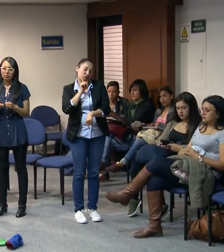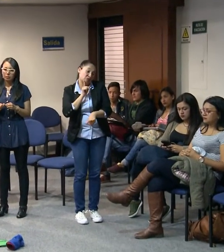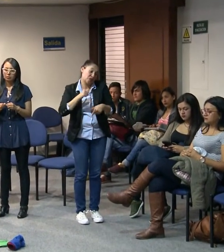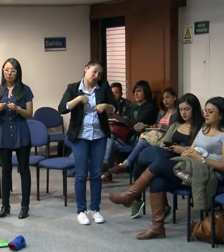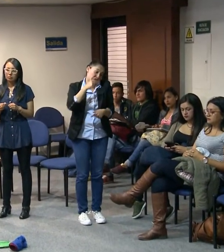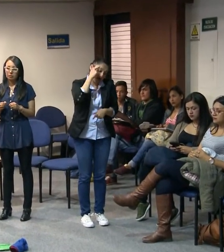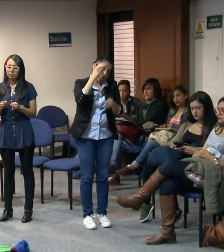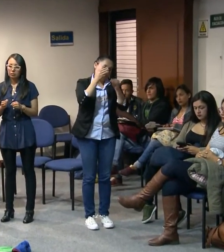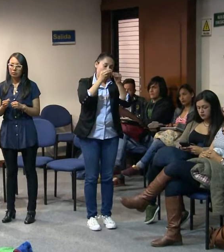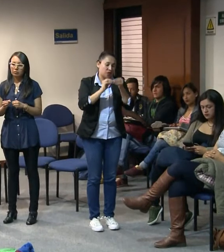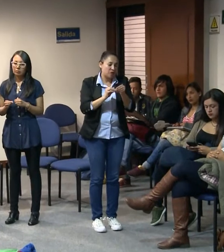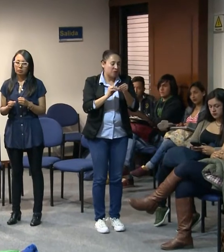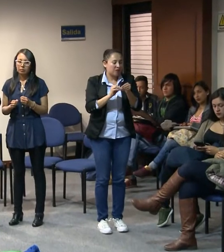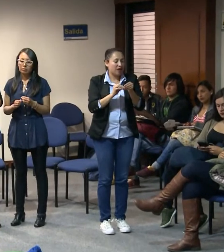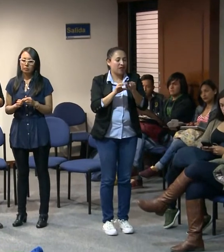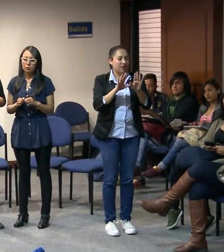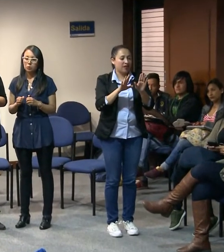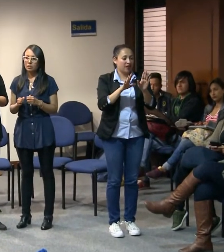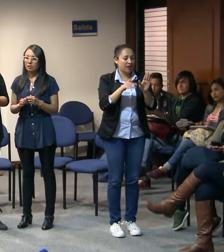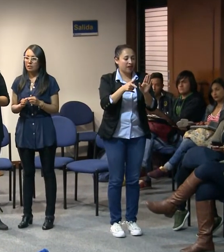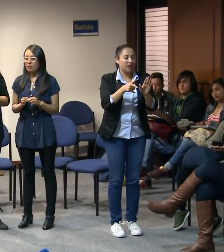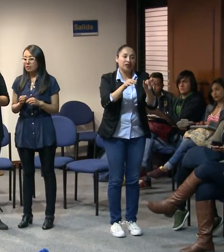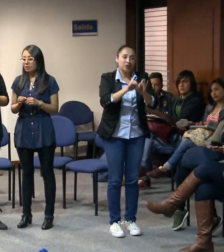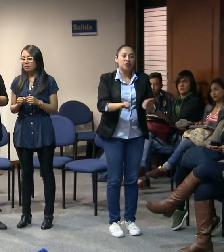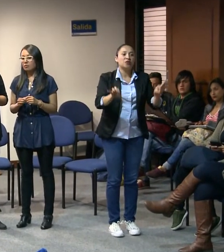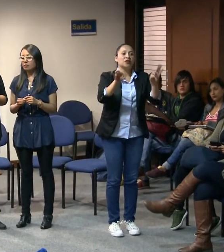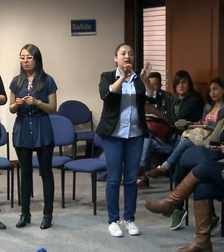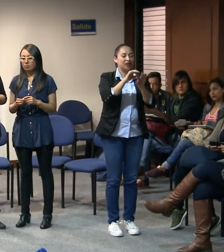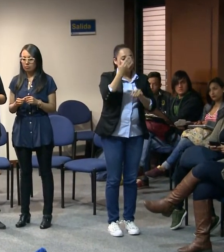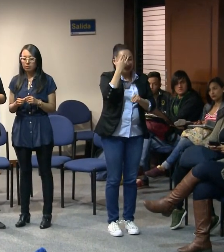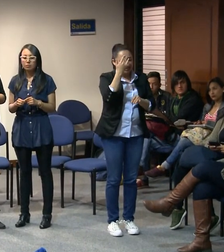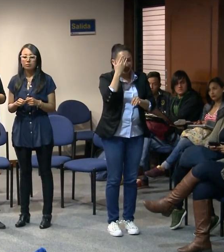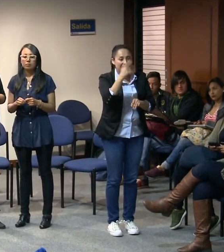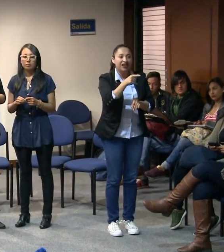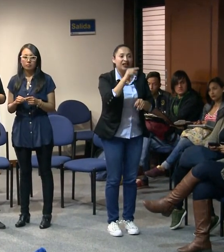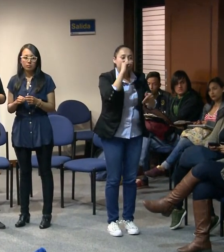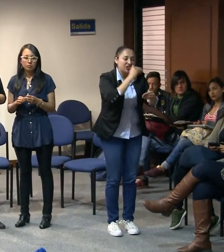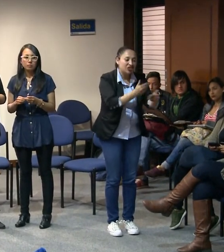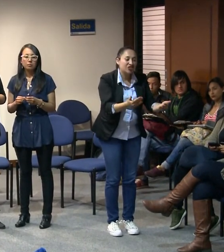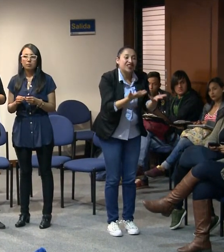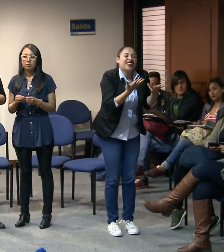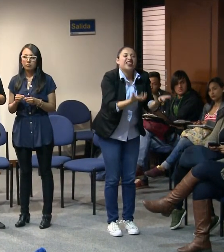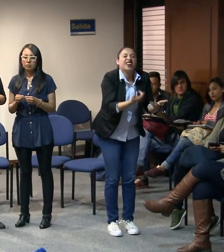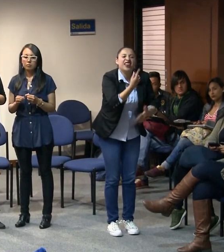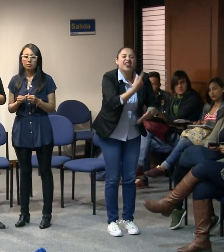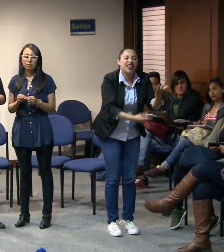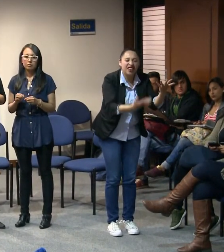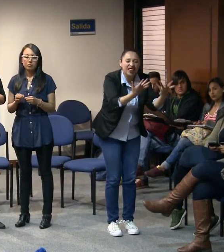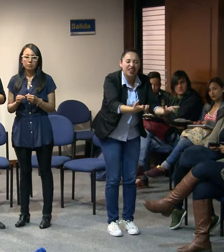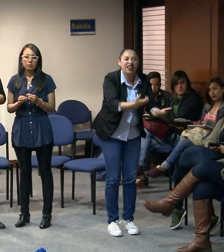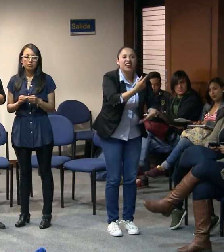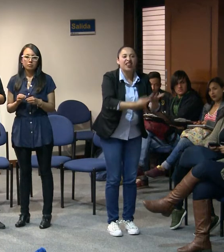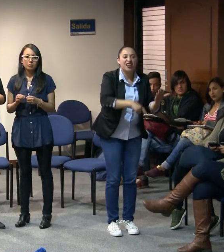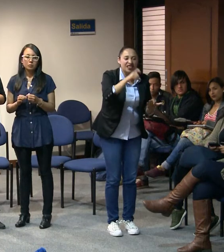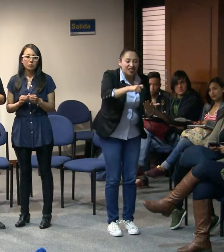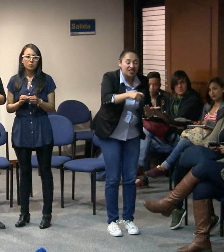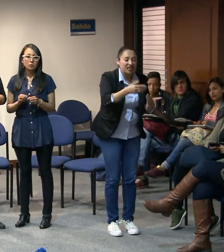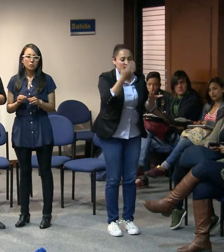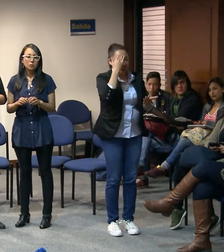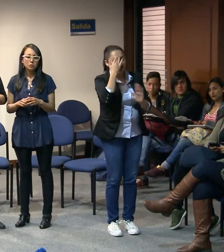es teniendo en cuenta pues, sí, sus intereses, sus capacidades para